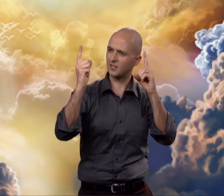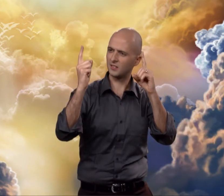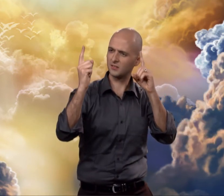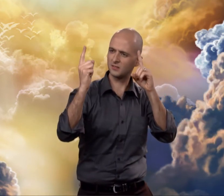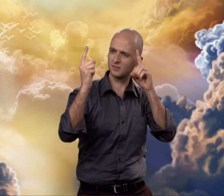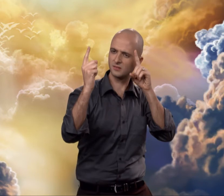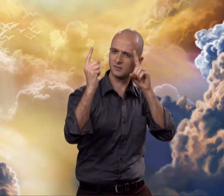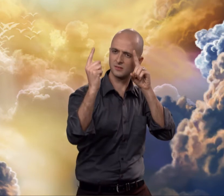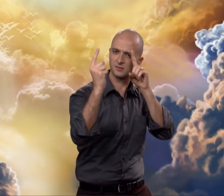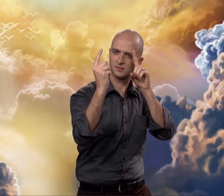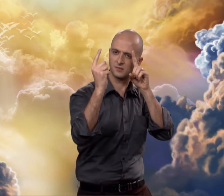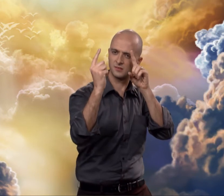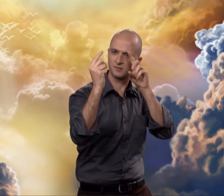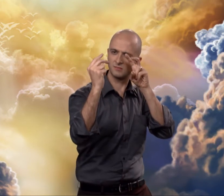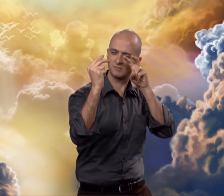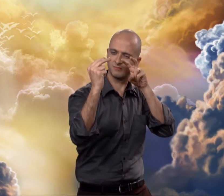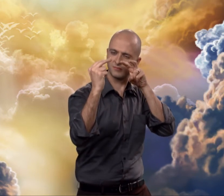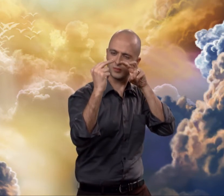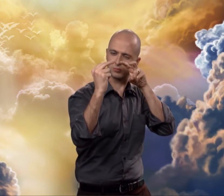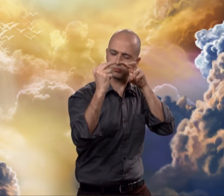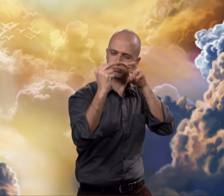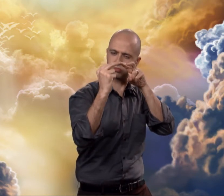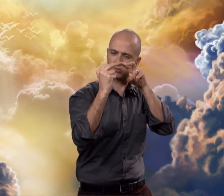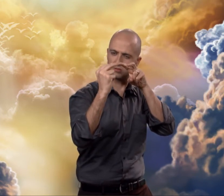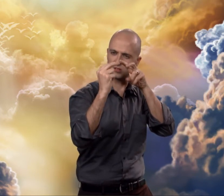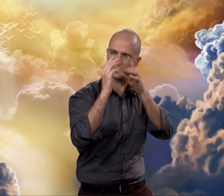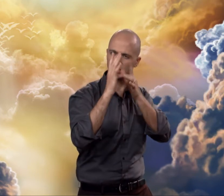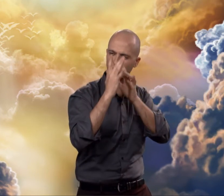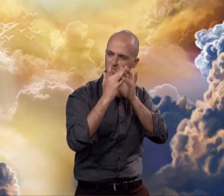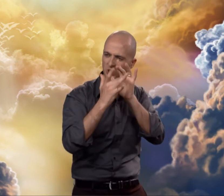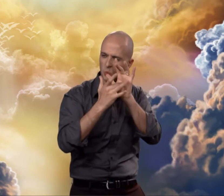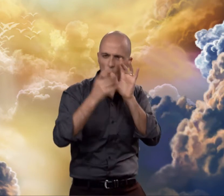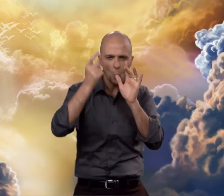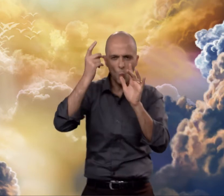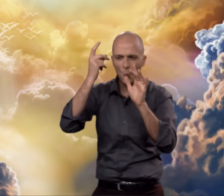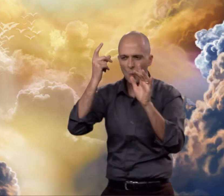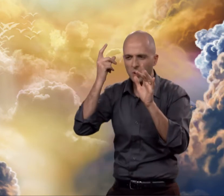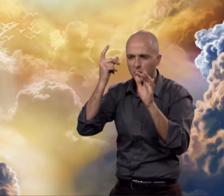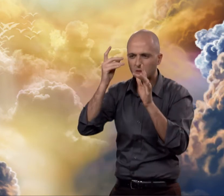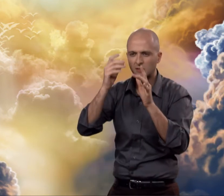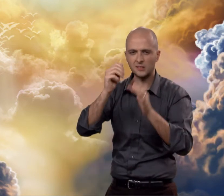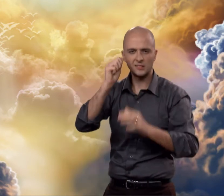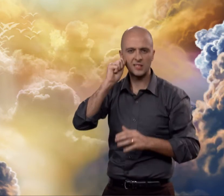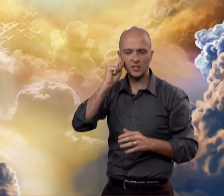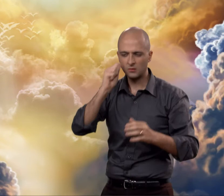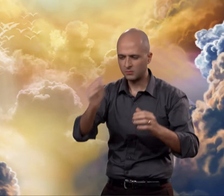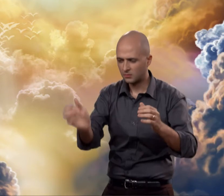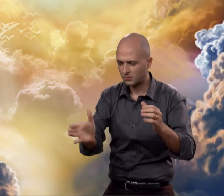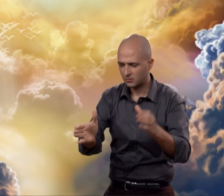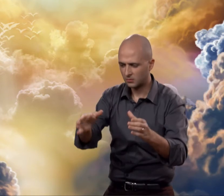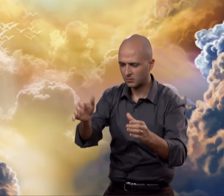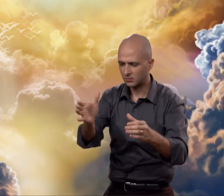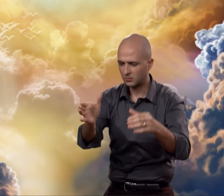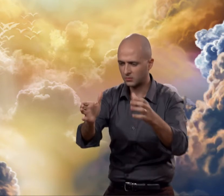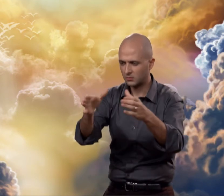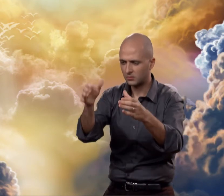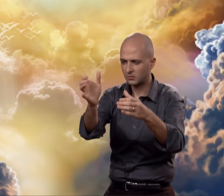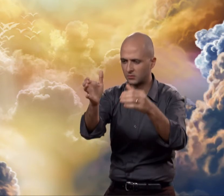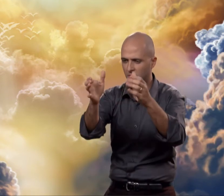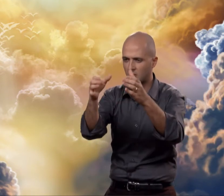família resgatada. Lança então sua coroa aos pés de Jesus e abraça o Salvador. Dedilha a harpa e através